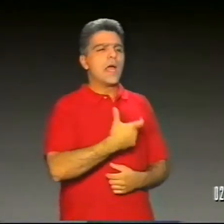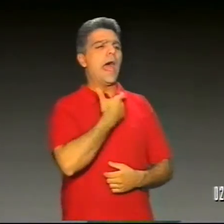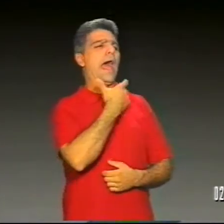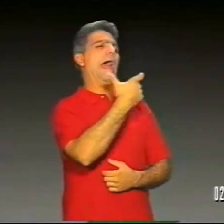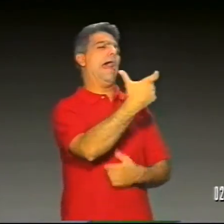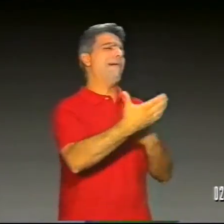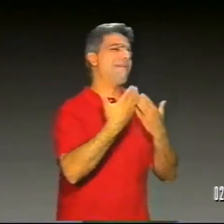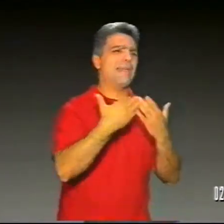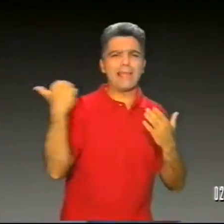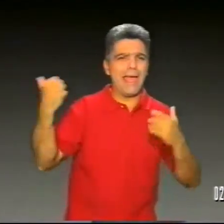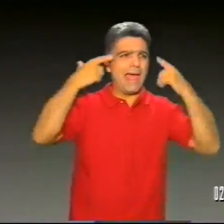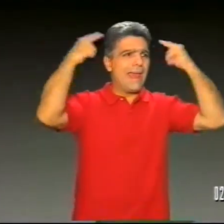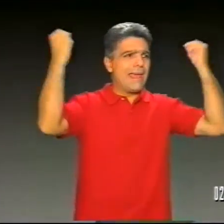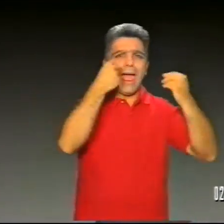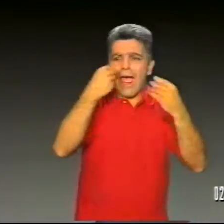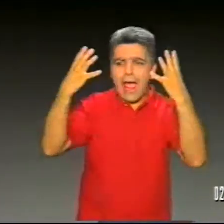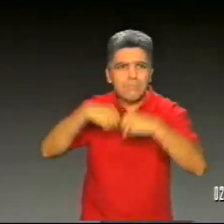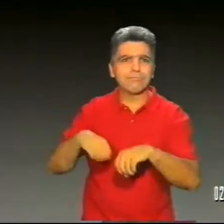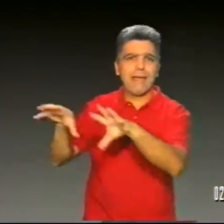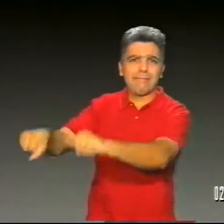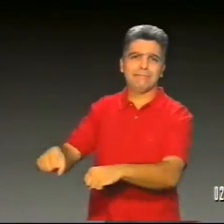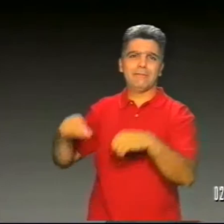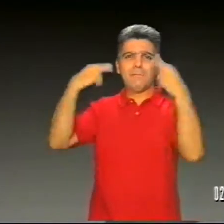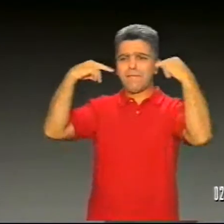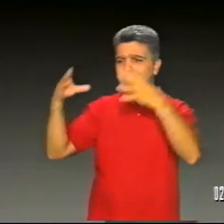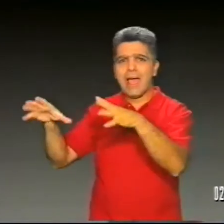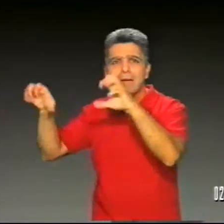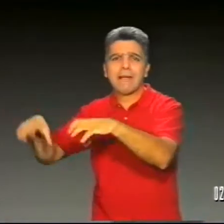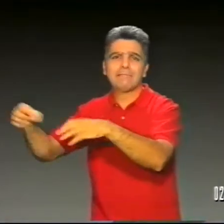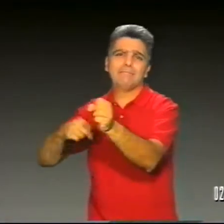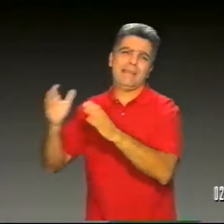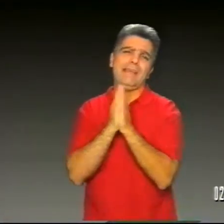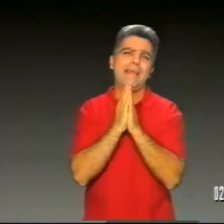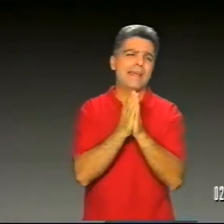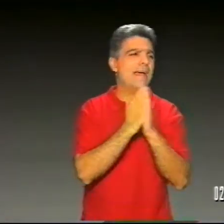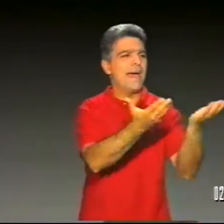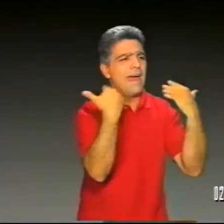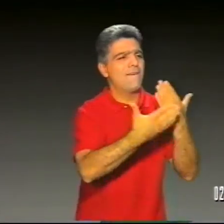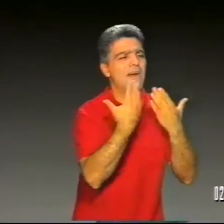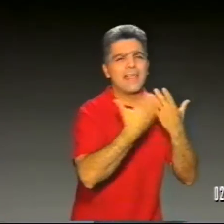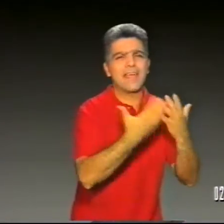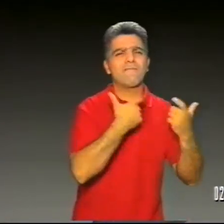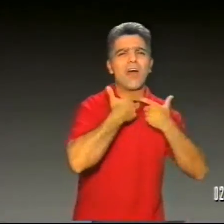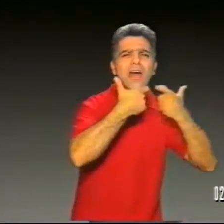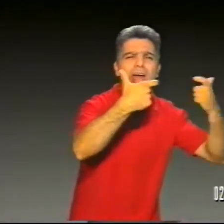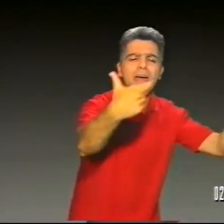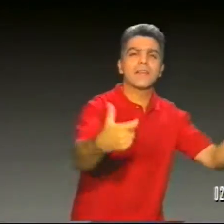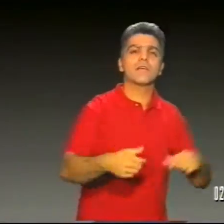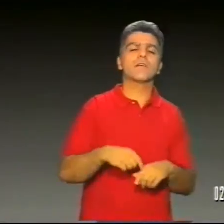βουνού, είδε το χωριό και άρχισε πάλι να φωνάζει. Βοηθήστε με! Ο λύκος θα φάει τα πρόβατά μου! Σας παρακαλώ! Βοηθήστε με! Ελάτε να με